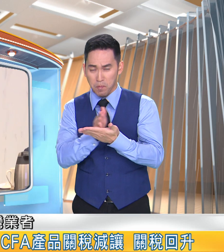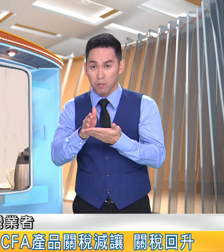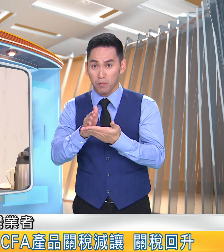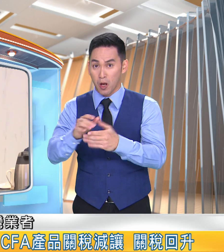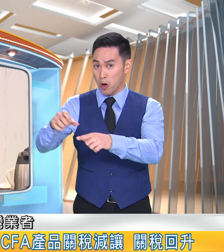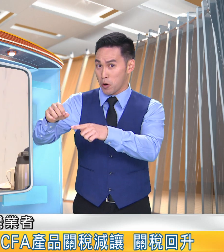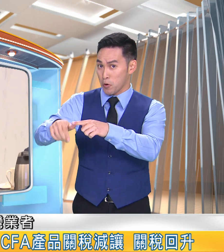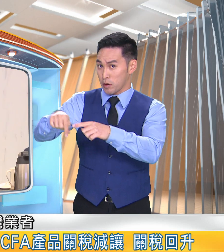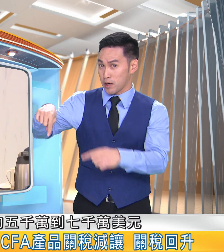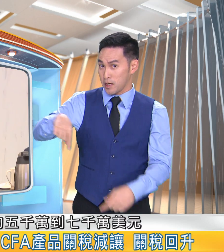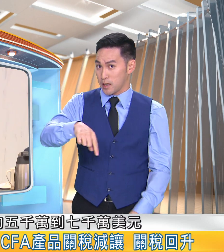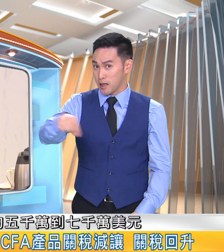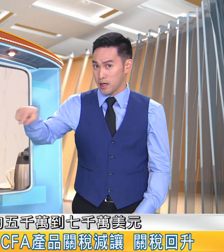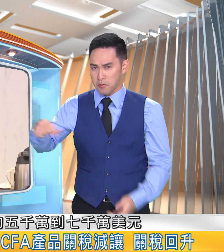者一年要多缴大约